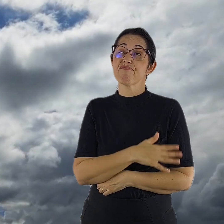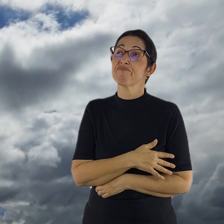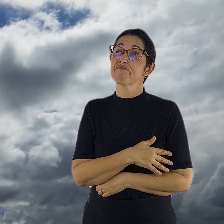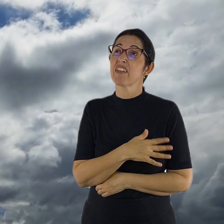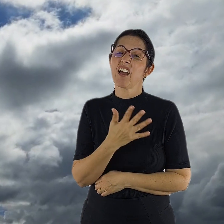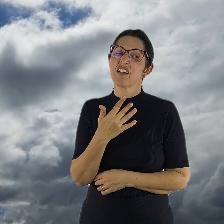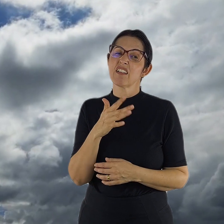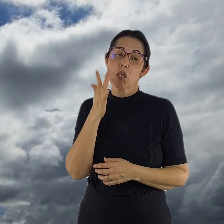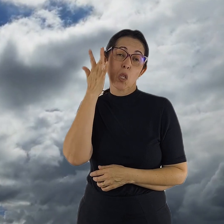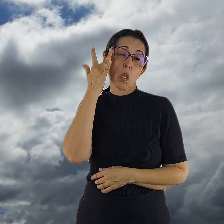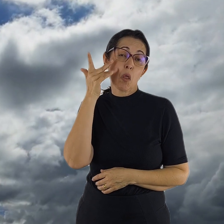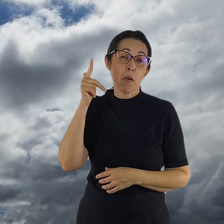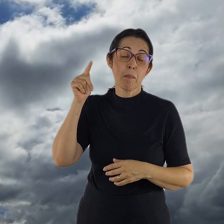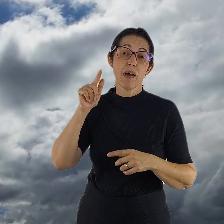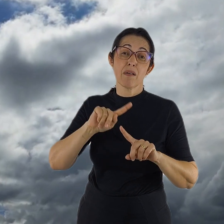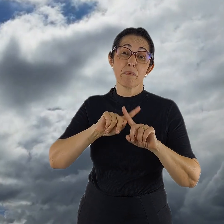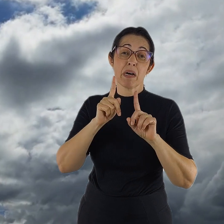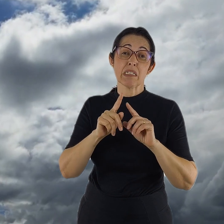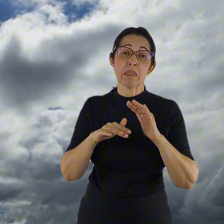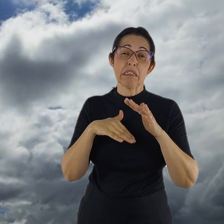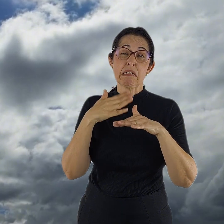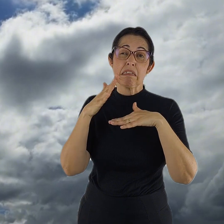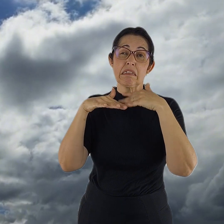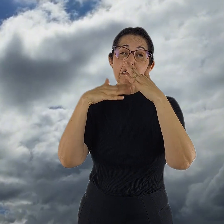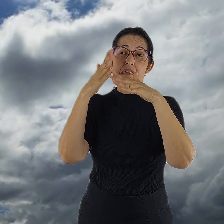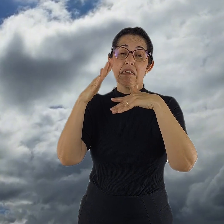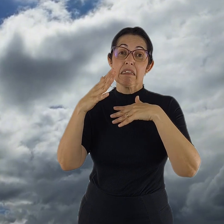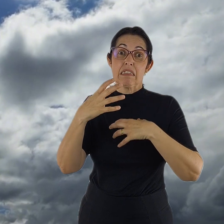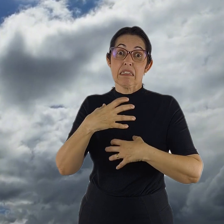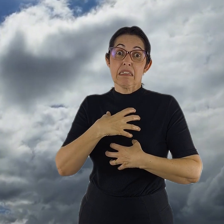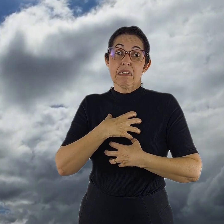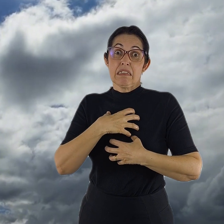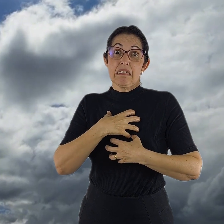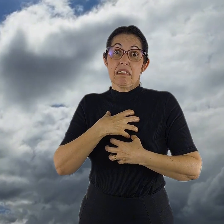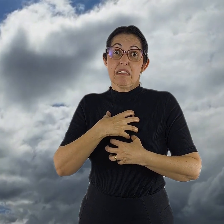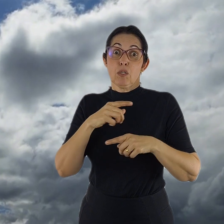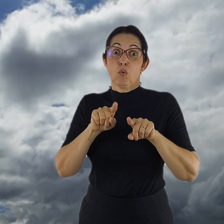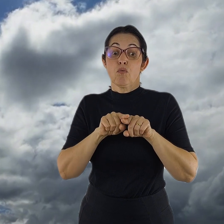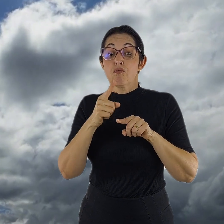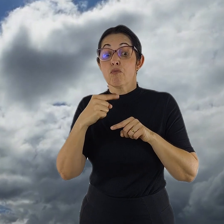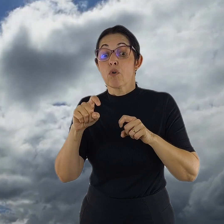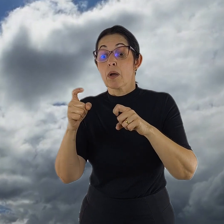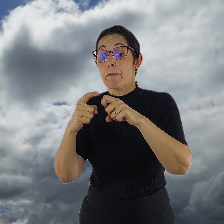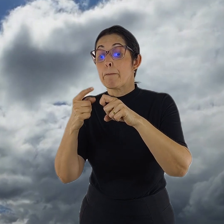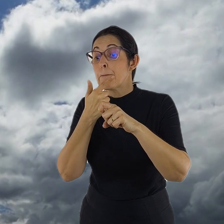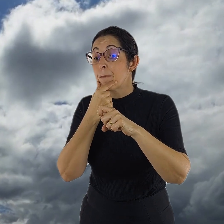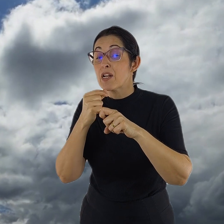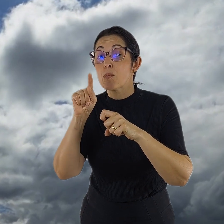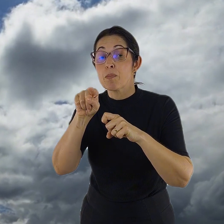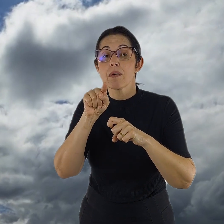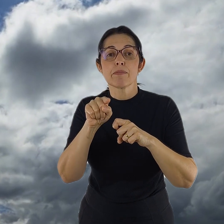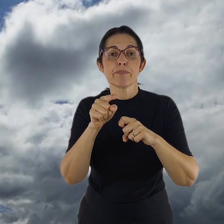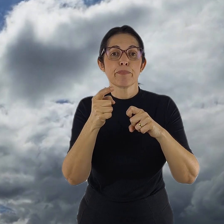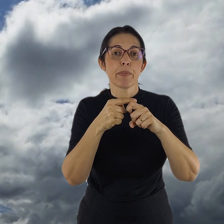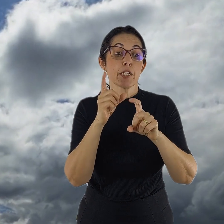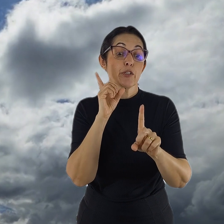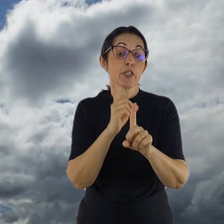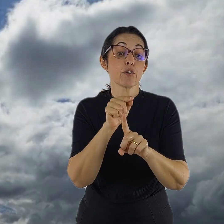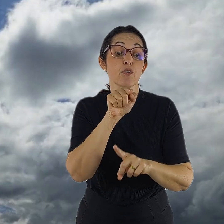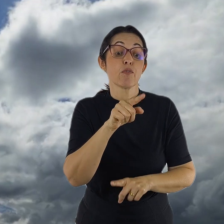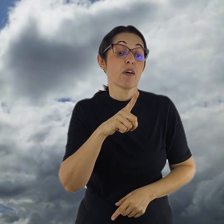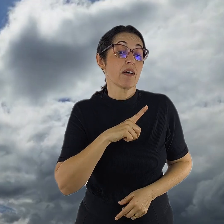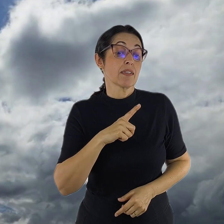E aquele sentimento foi crescendo, ela nunca buscou o Senhor, foi deixando, e agora essa semana ela recebeu um diagnóstico de síndrome